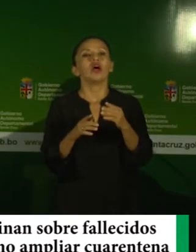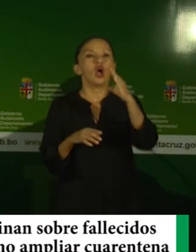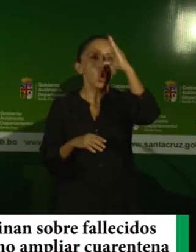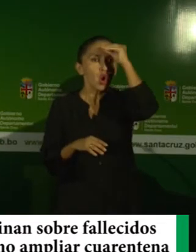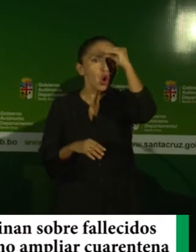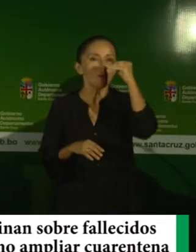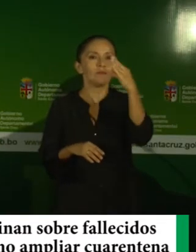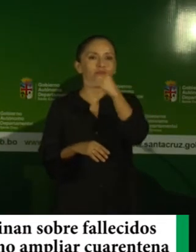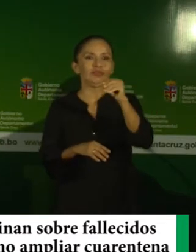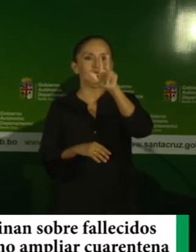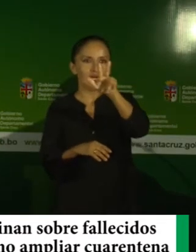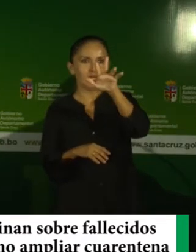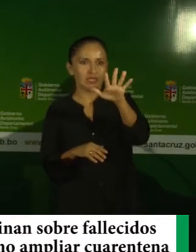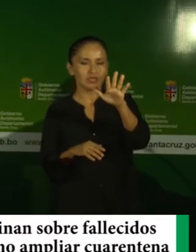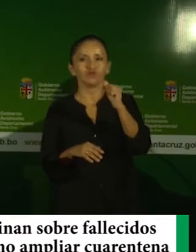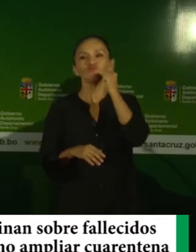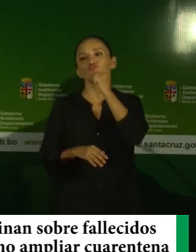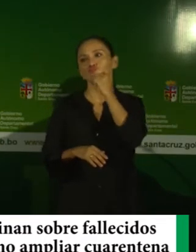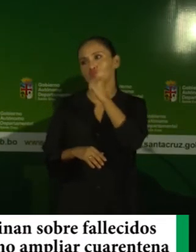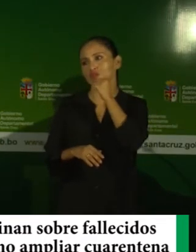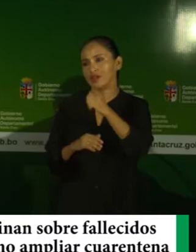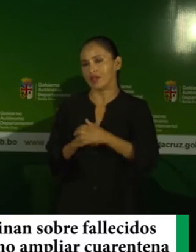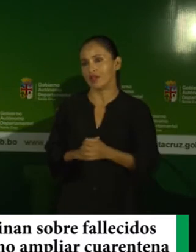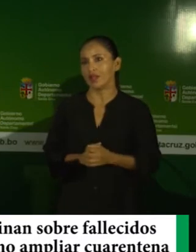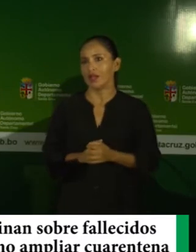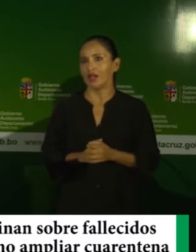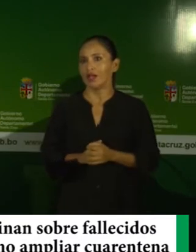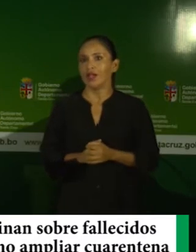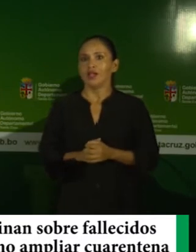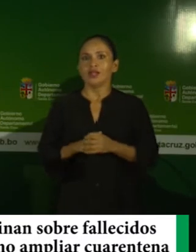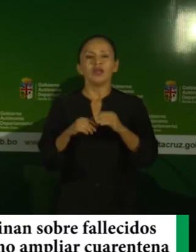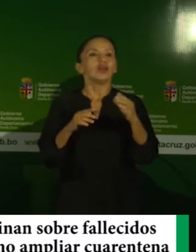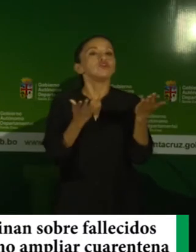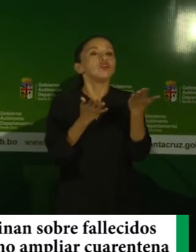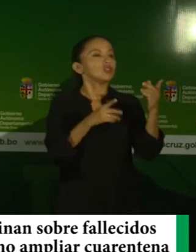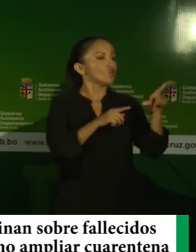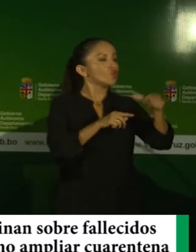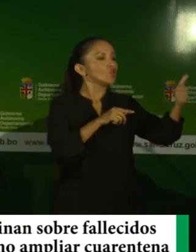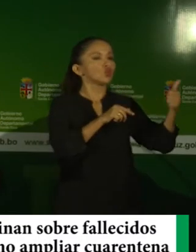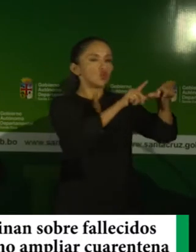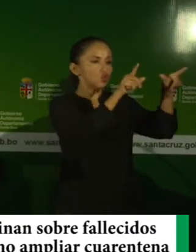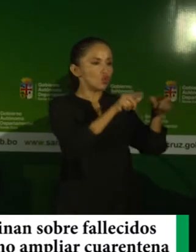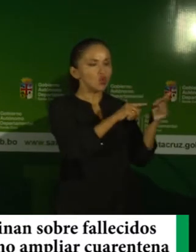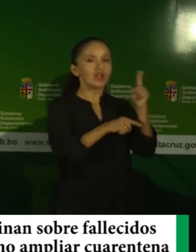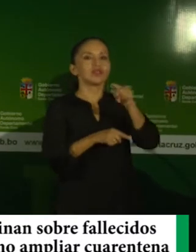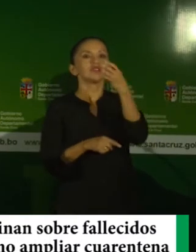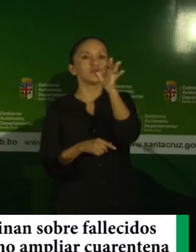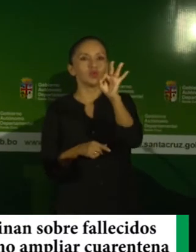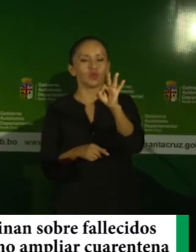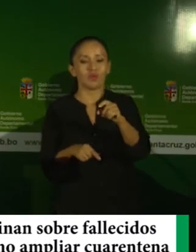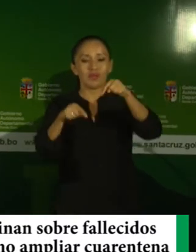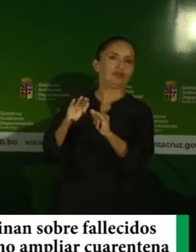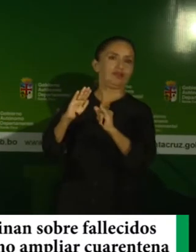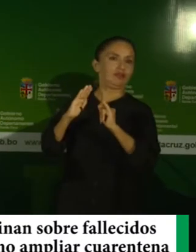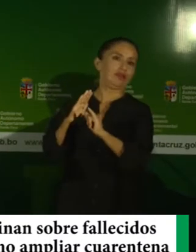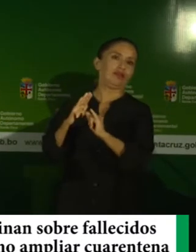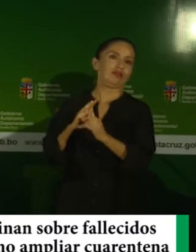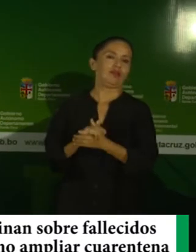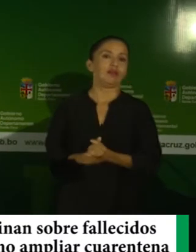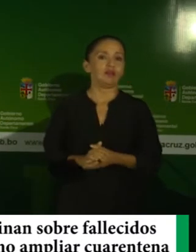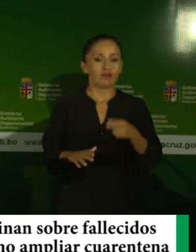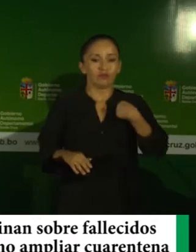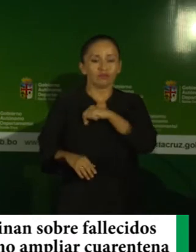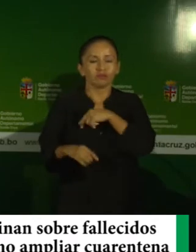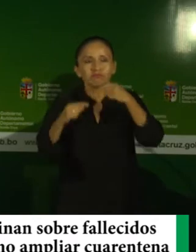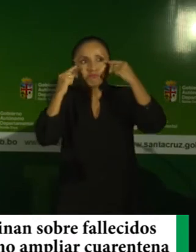y 35 de sexo femenino. Y los importados son 19 y los locales 45.